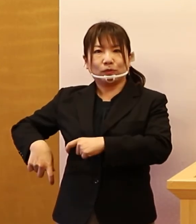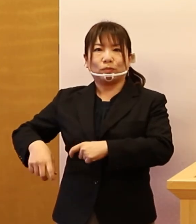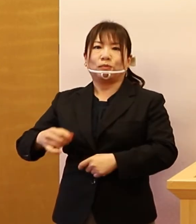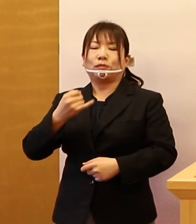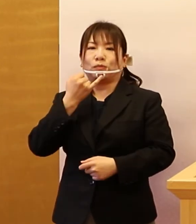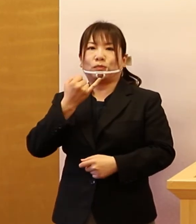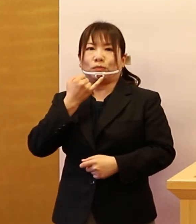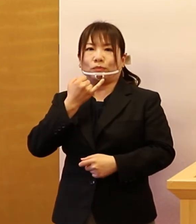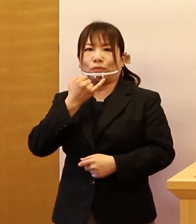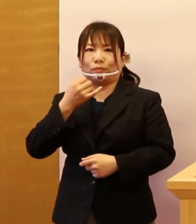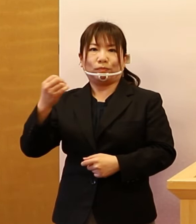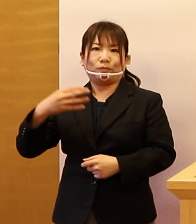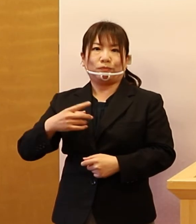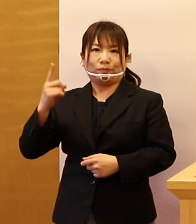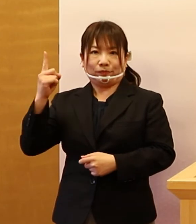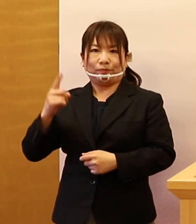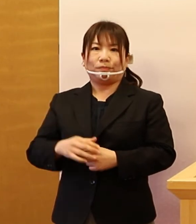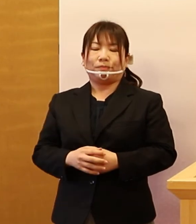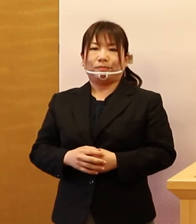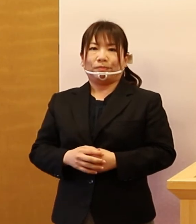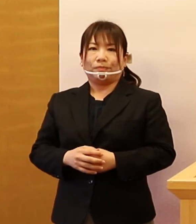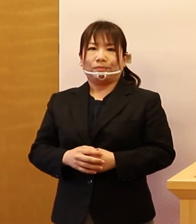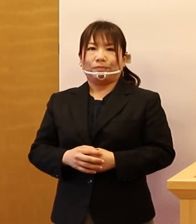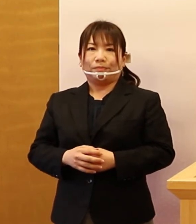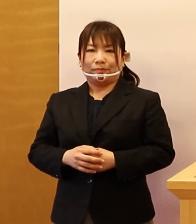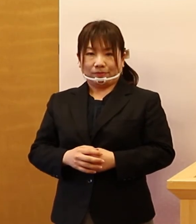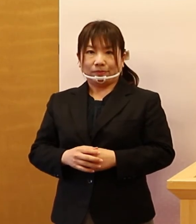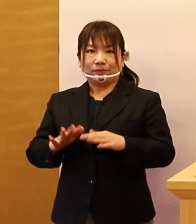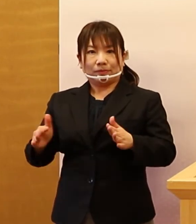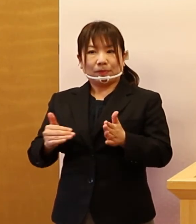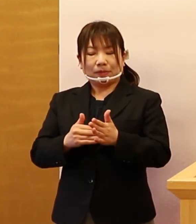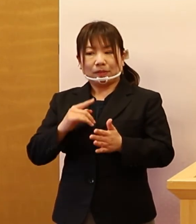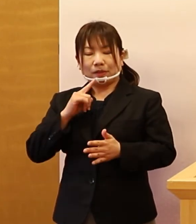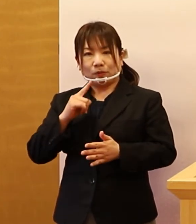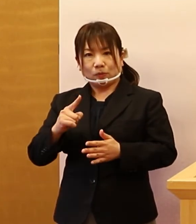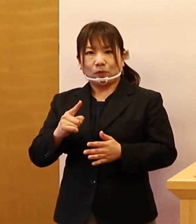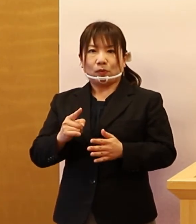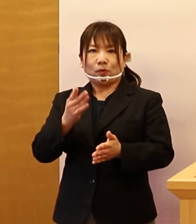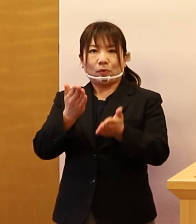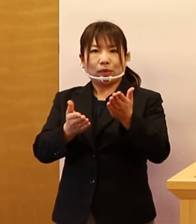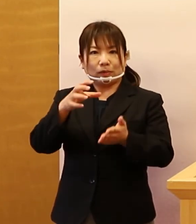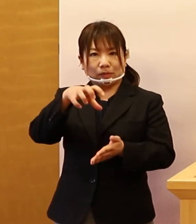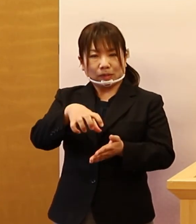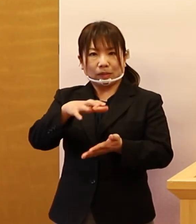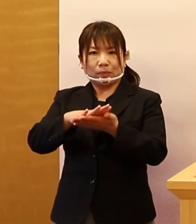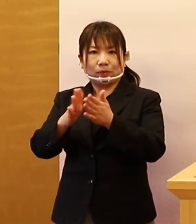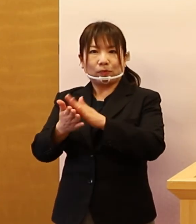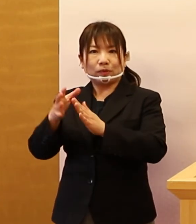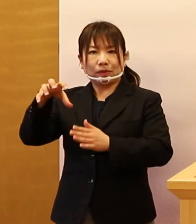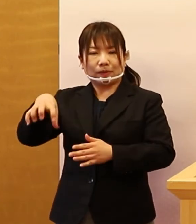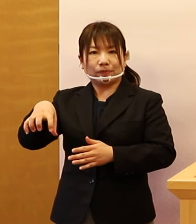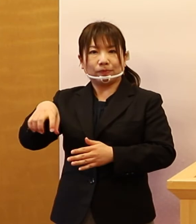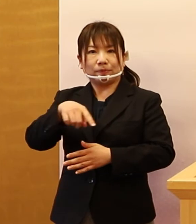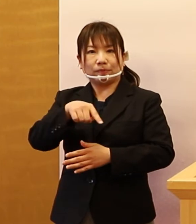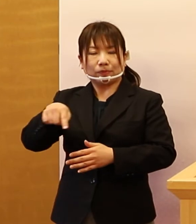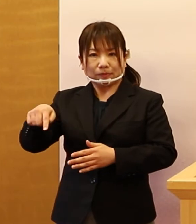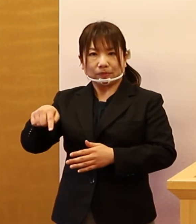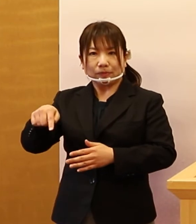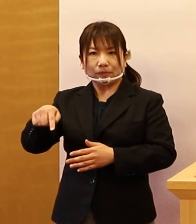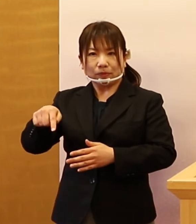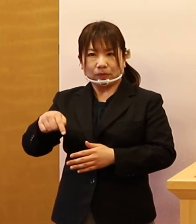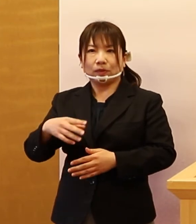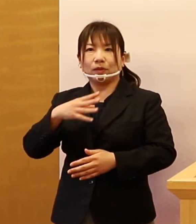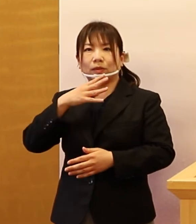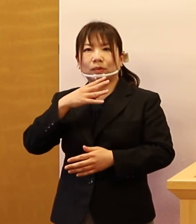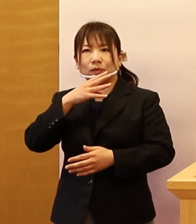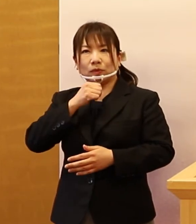ました。これまでも保育園などでは2歳未満の乳幼児のマスクの着